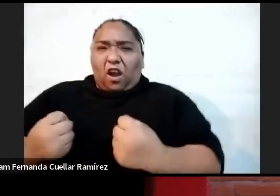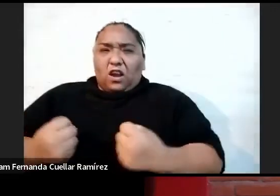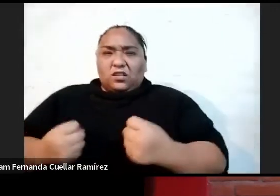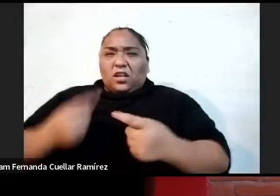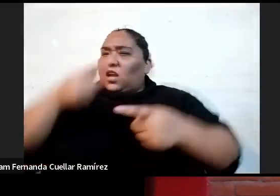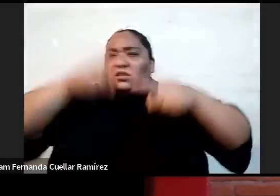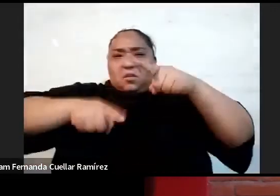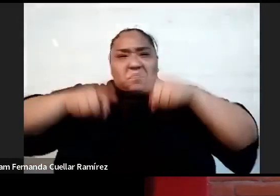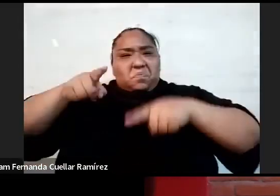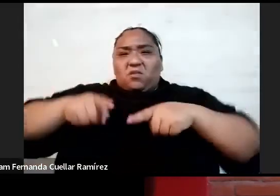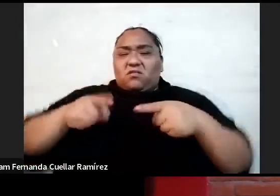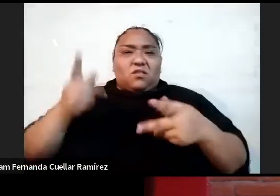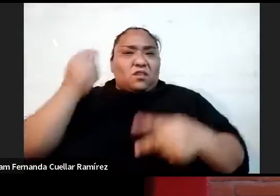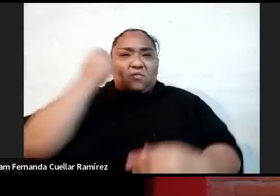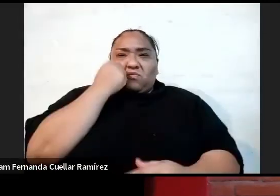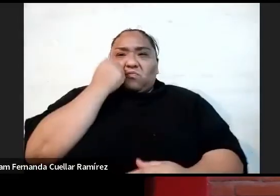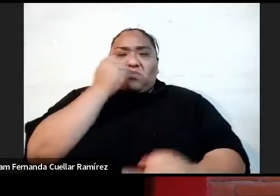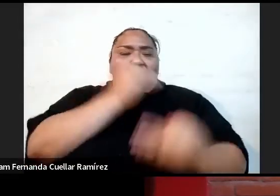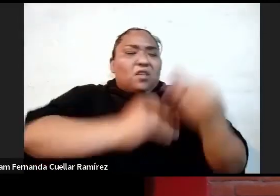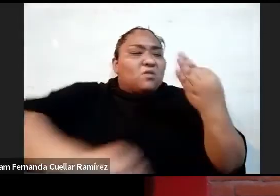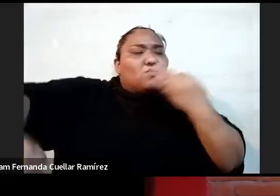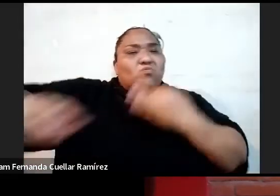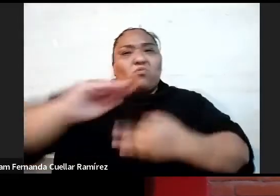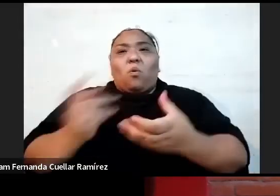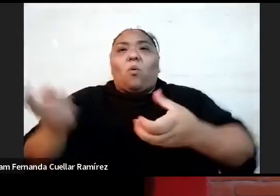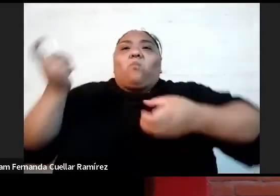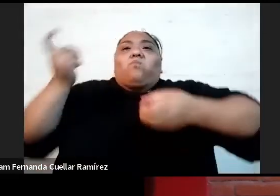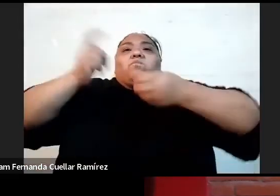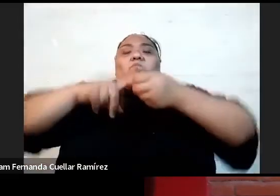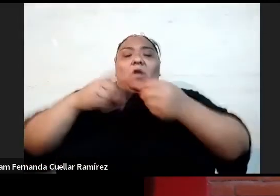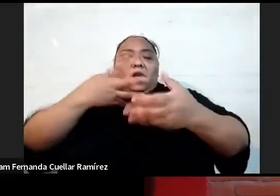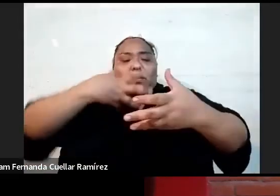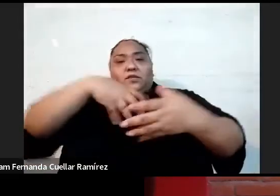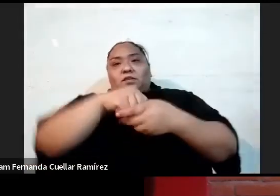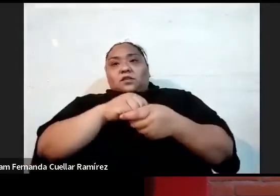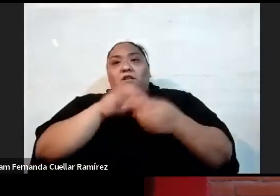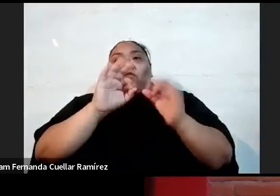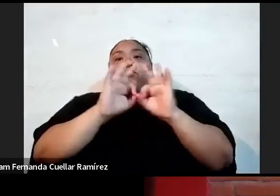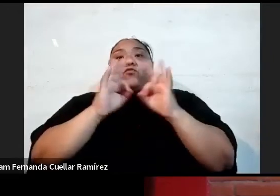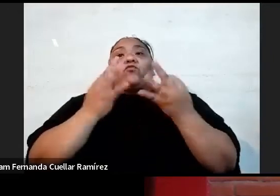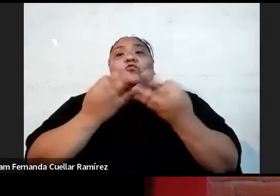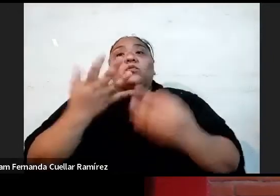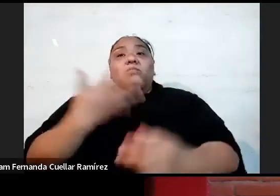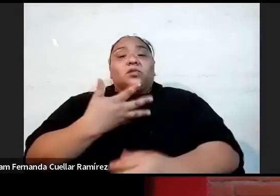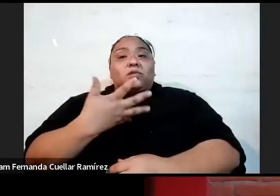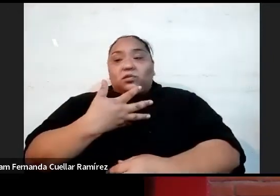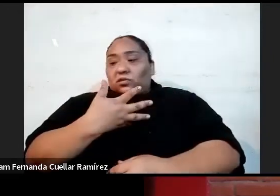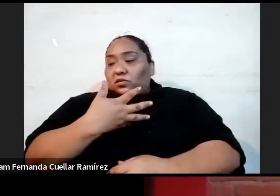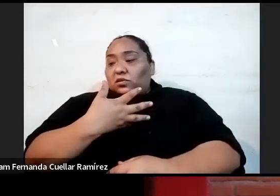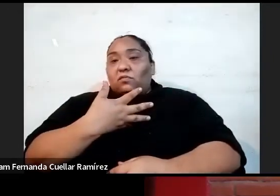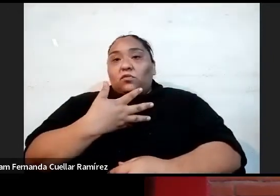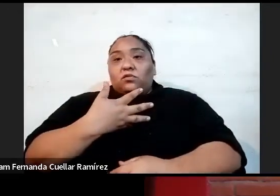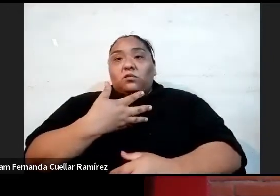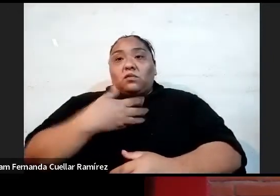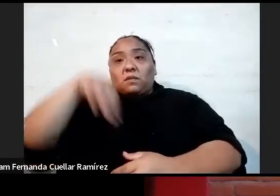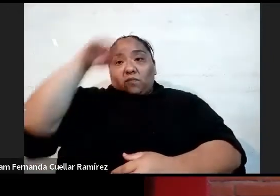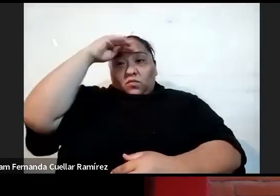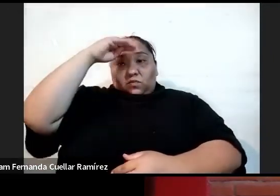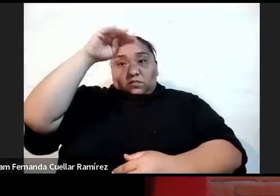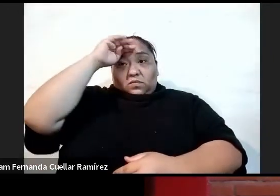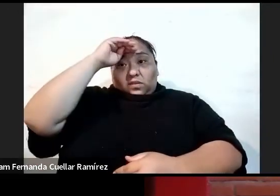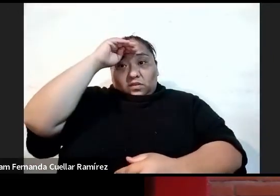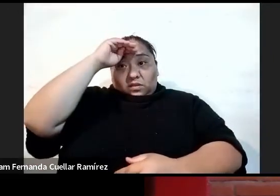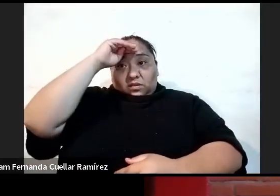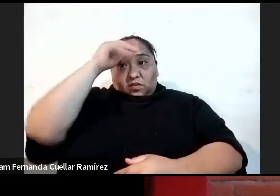tenemos todo eso adentro. Entonces, la forma en la que lo vamos expresando,